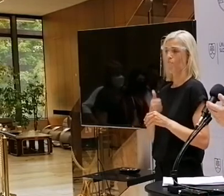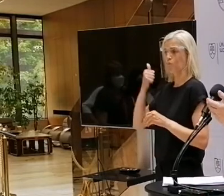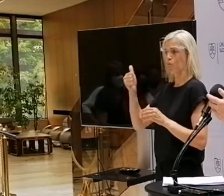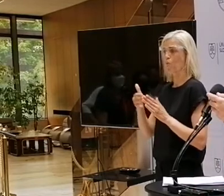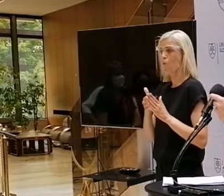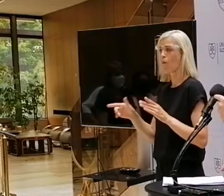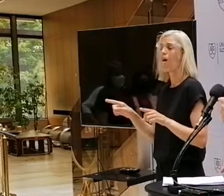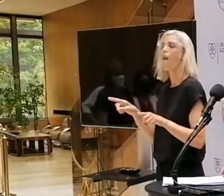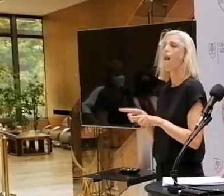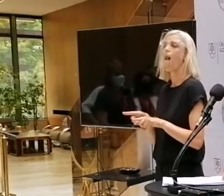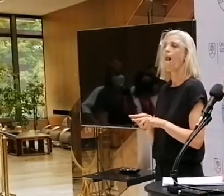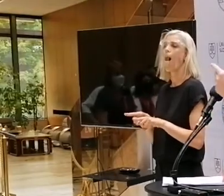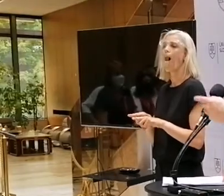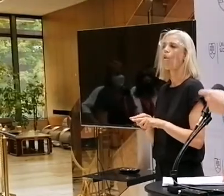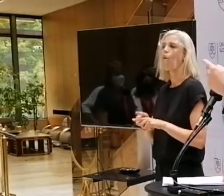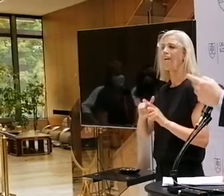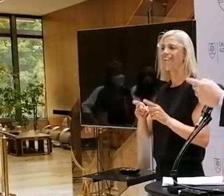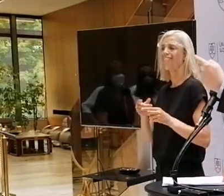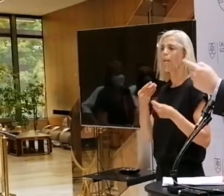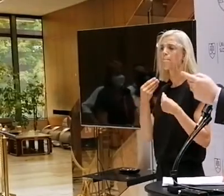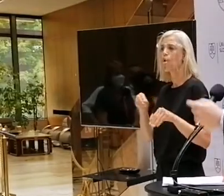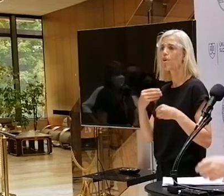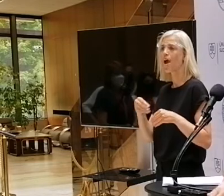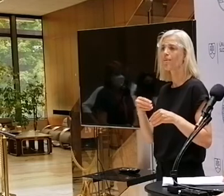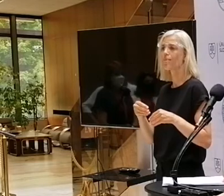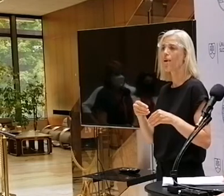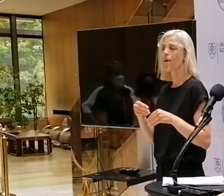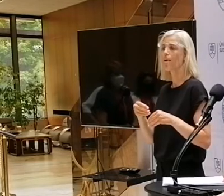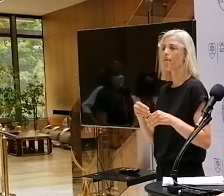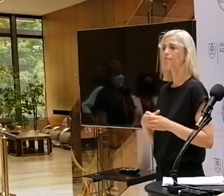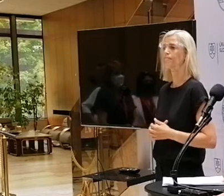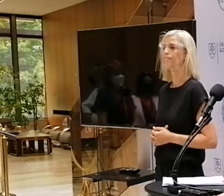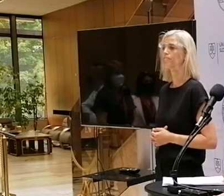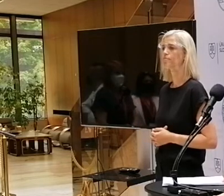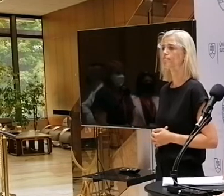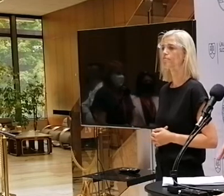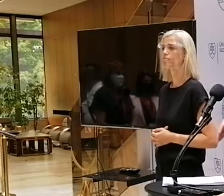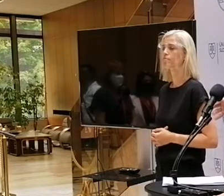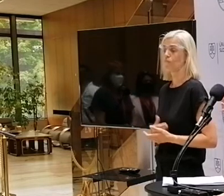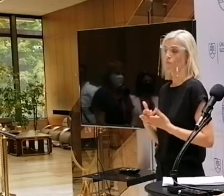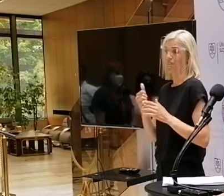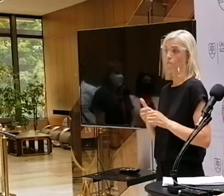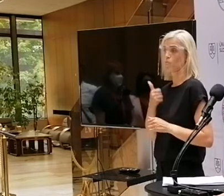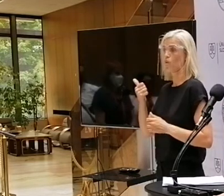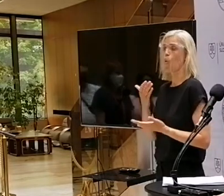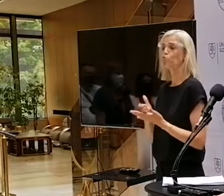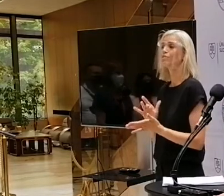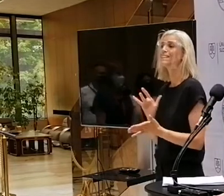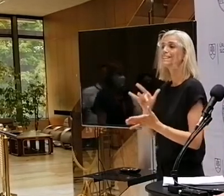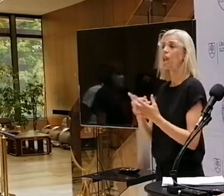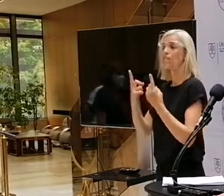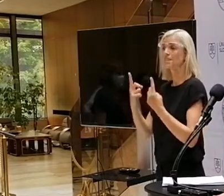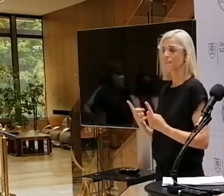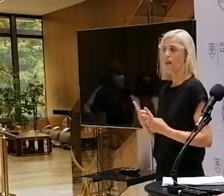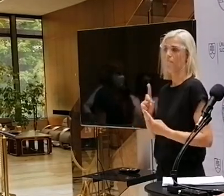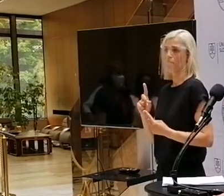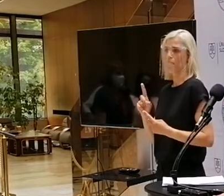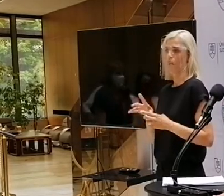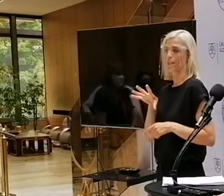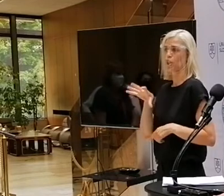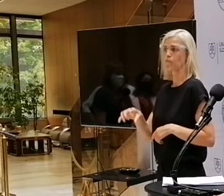dlhových poradniach, vlastne tento rok to nabiehame postupne a v budúcom roku by sme mali dosiahnuť ten akoby cieľový stav, tak pri rodinných